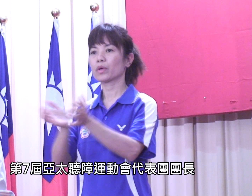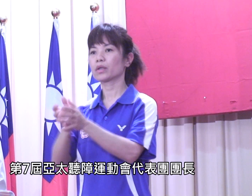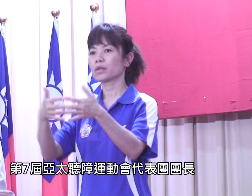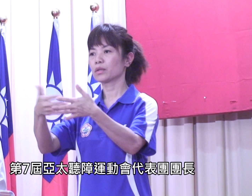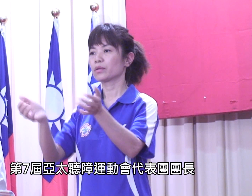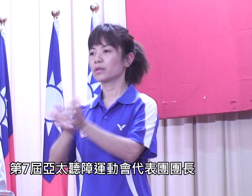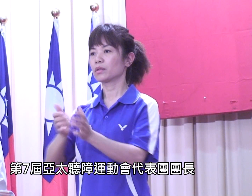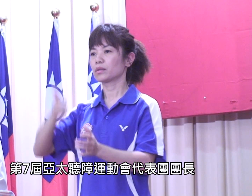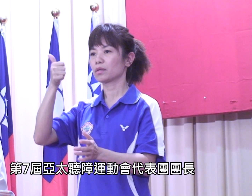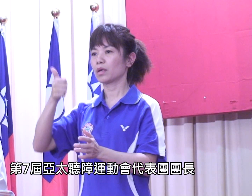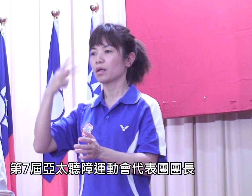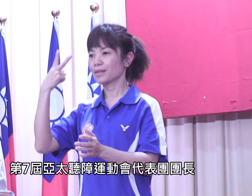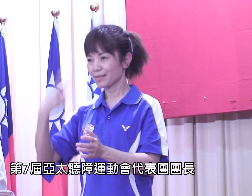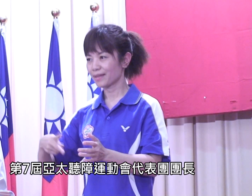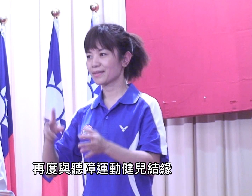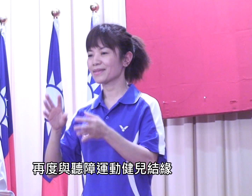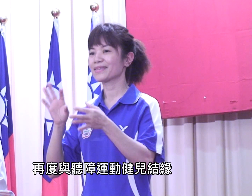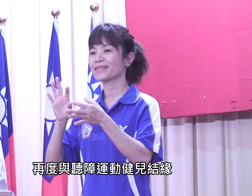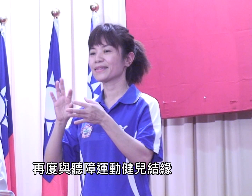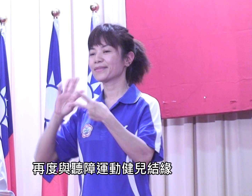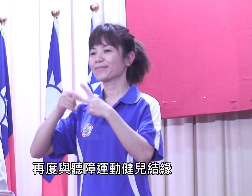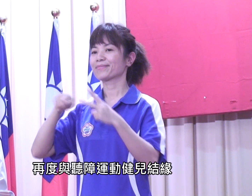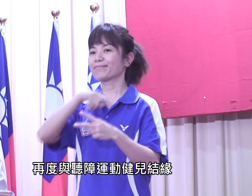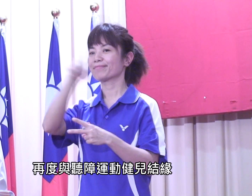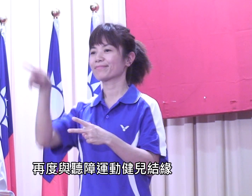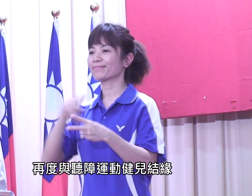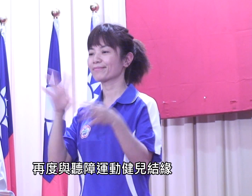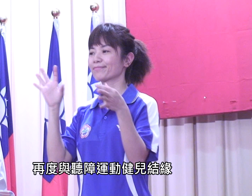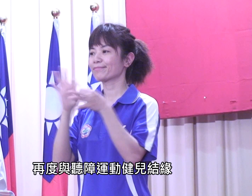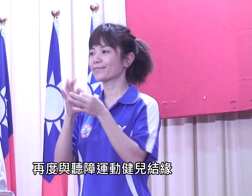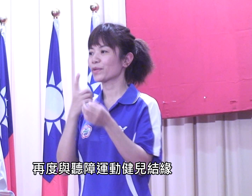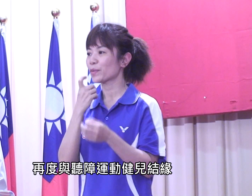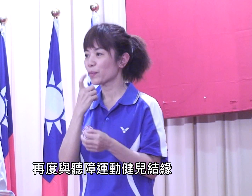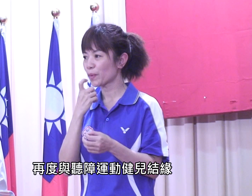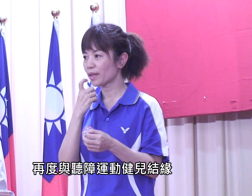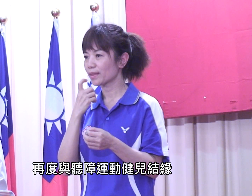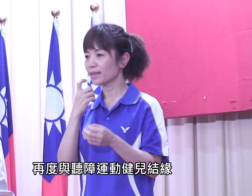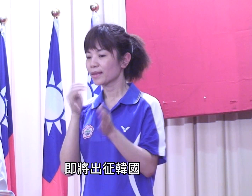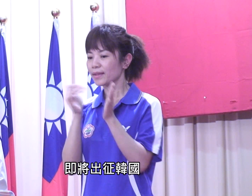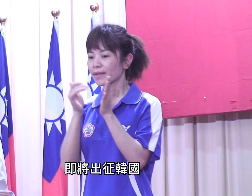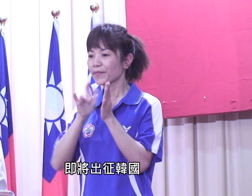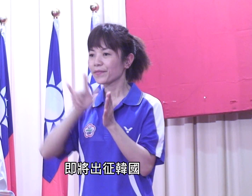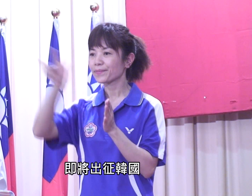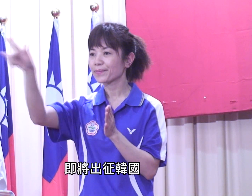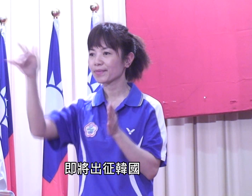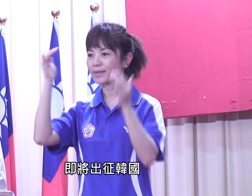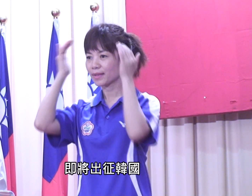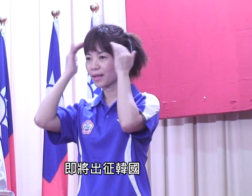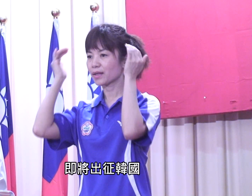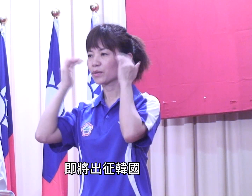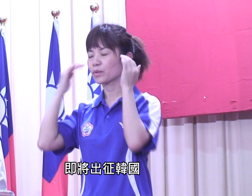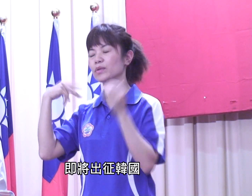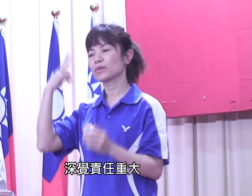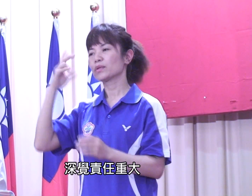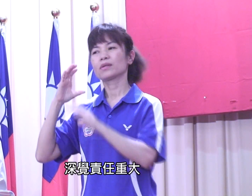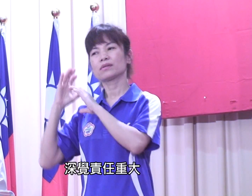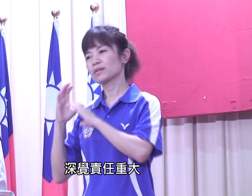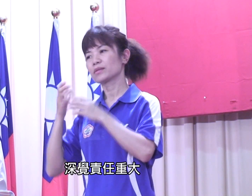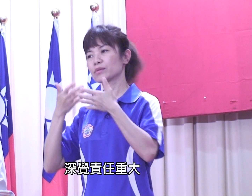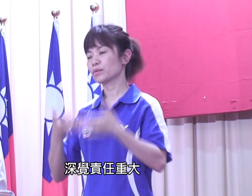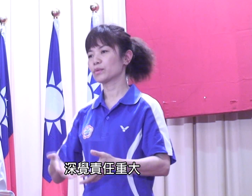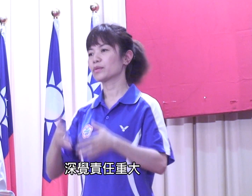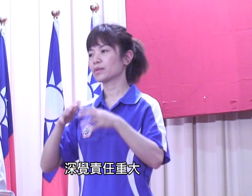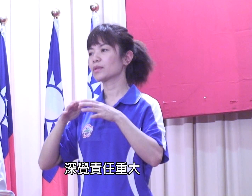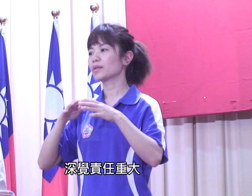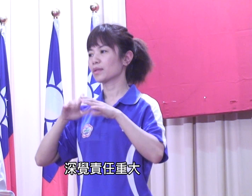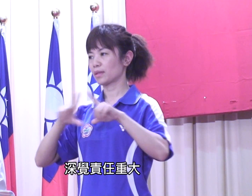与听障运动健儿结缘，即将出征韩国，深感责任重大，必须带领大